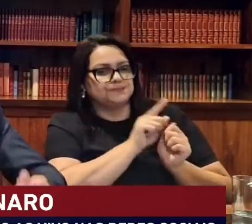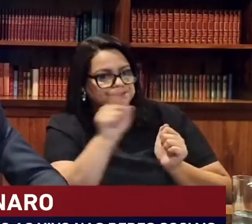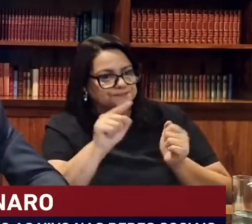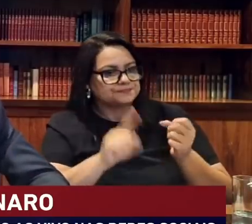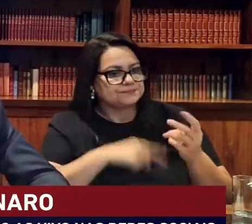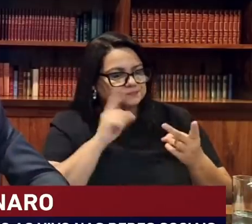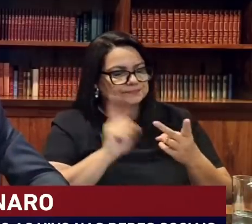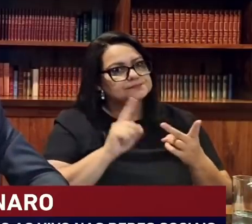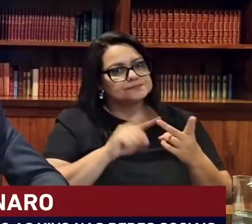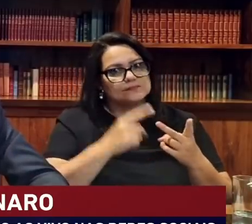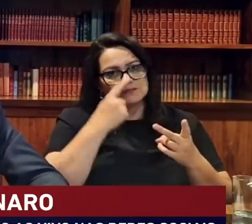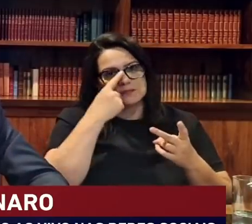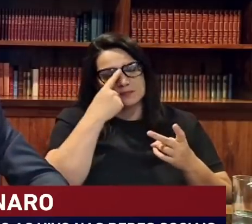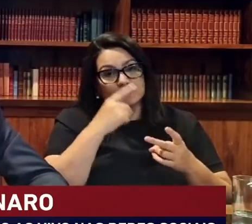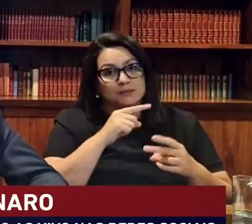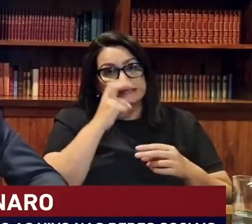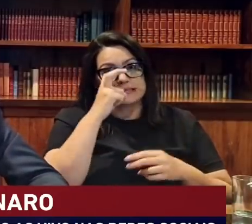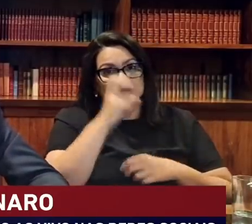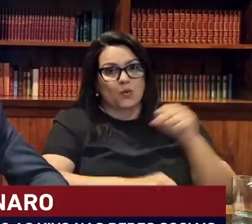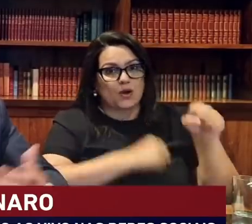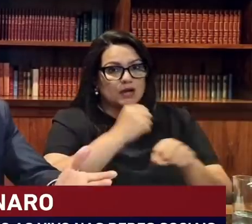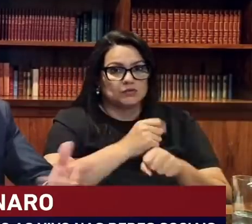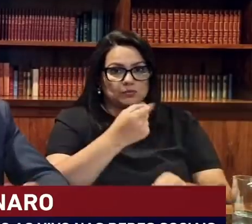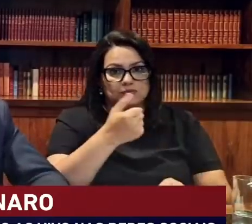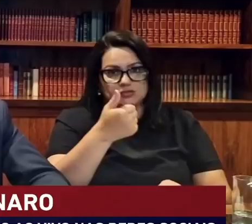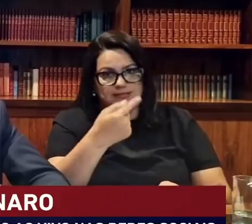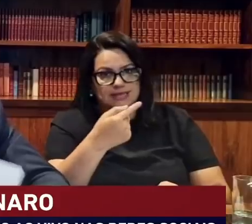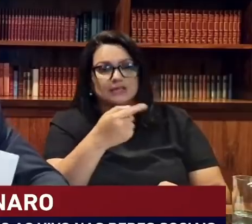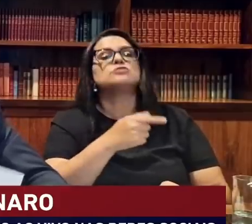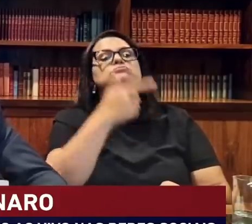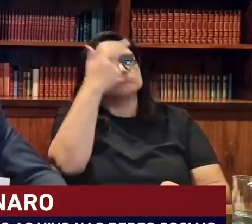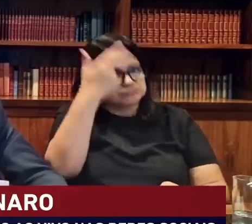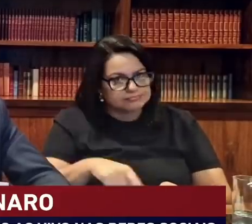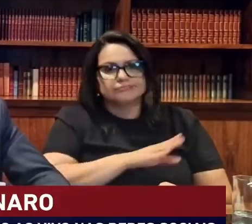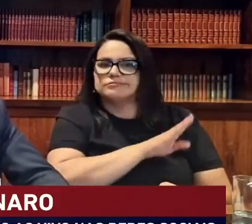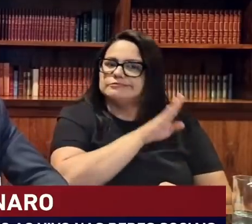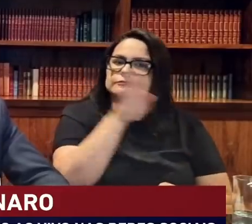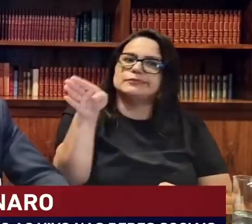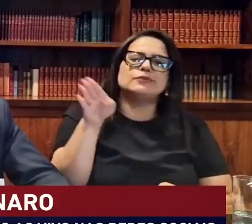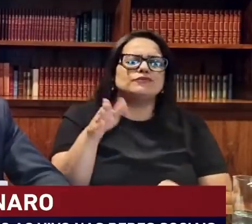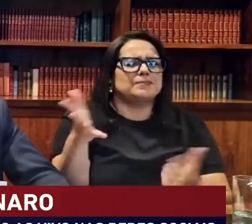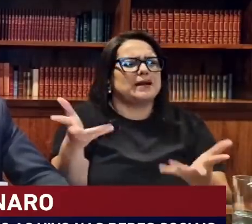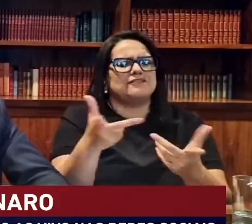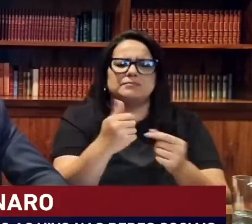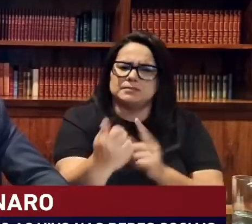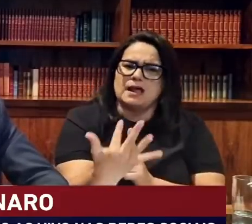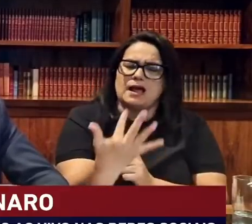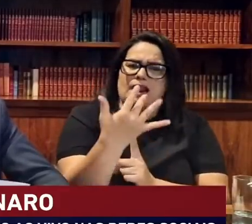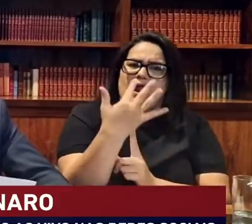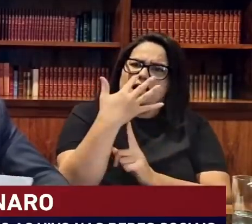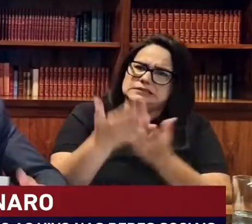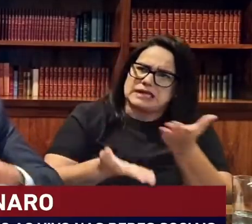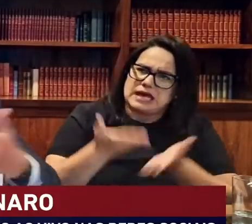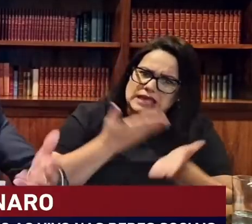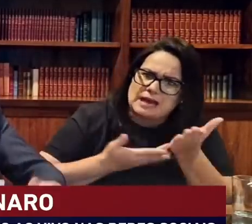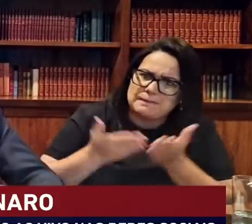depois de 5 anos, 2017, 5 anos, a gente retorna lá para Quixadá. Então uma recepção muito bacana, e onde